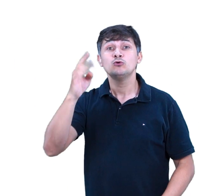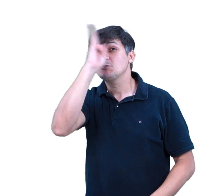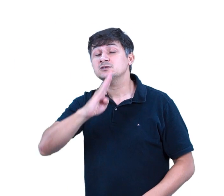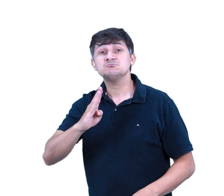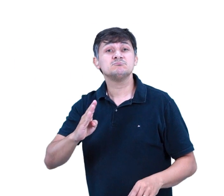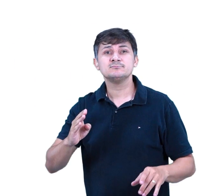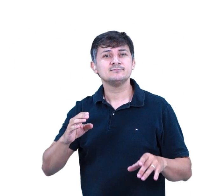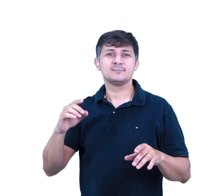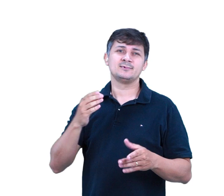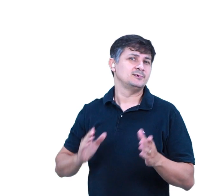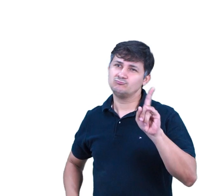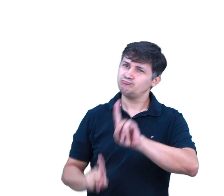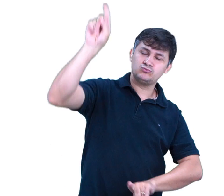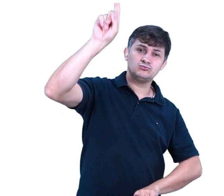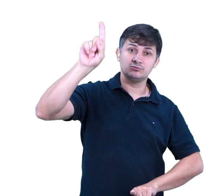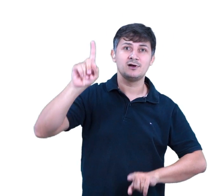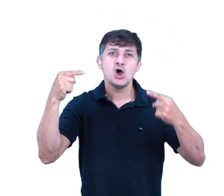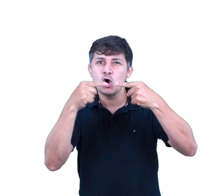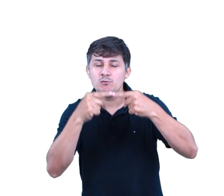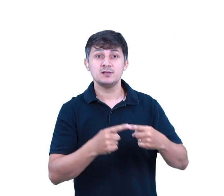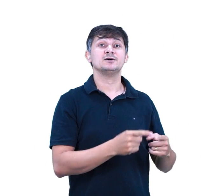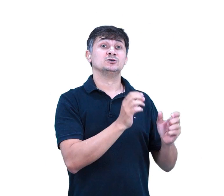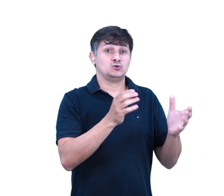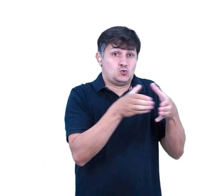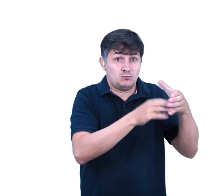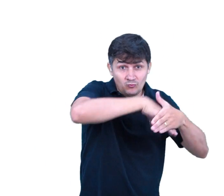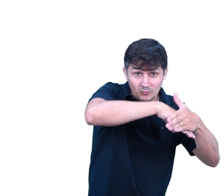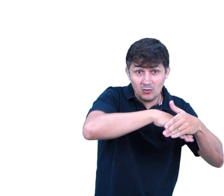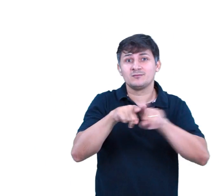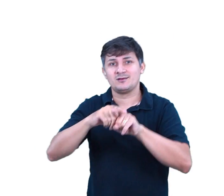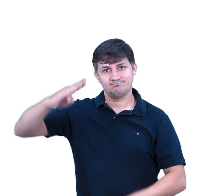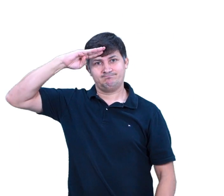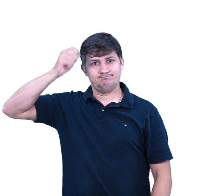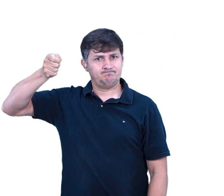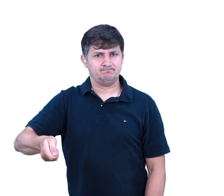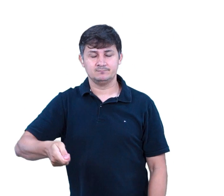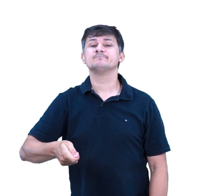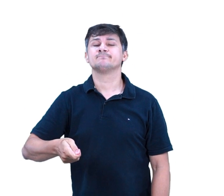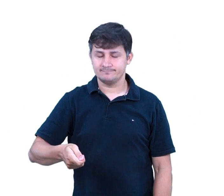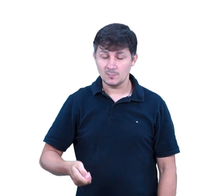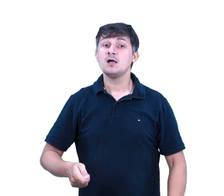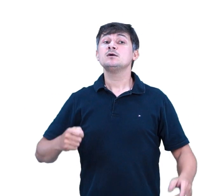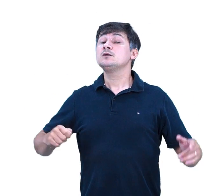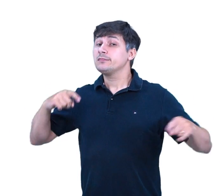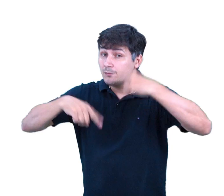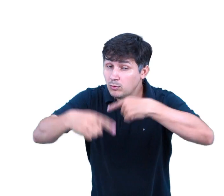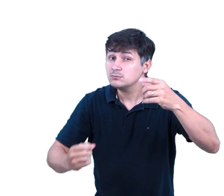mesmo tempo à seleção e ao regime militar. E aí, a primeira crise internacional do petróleo atinge